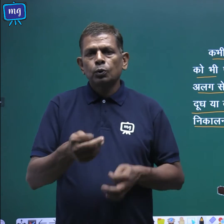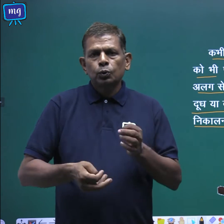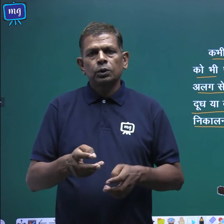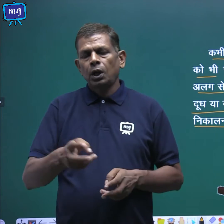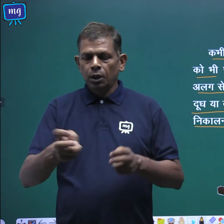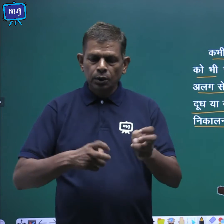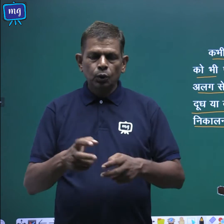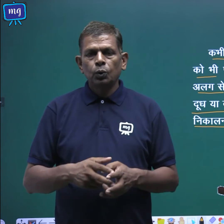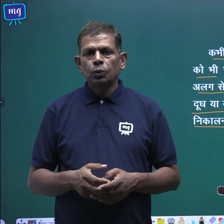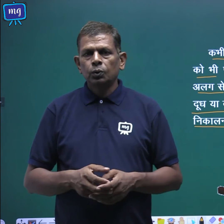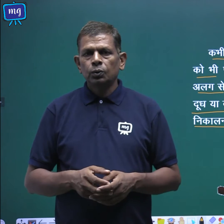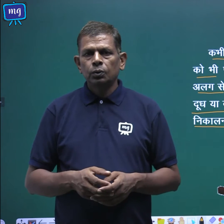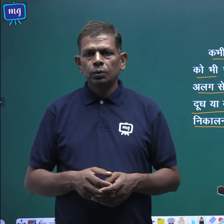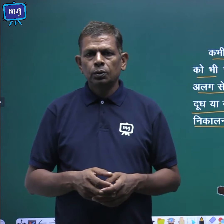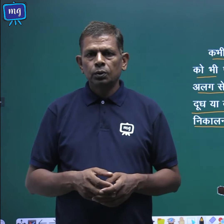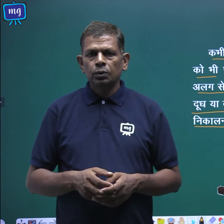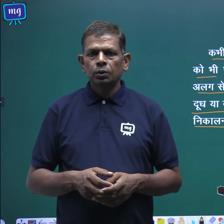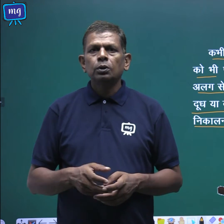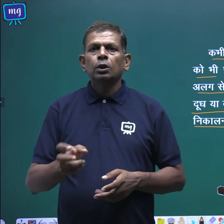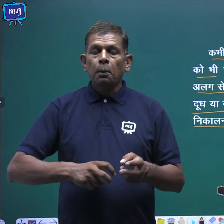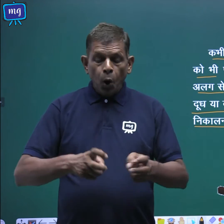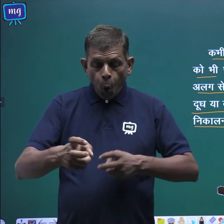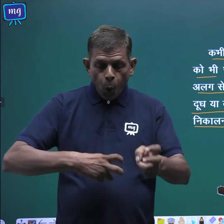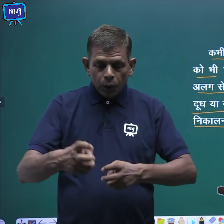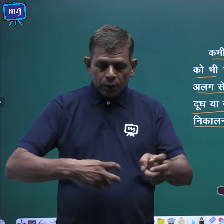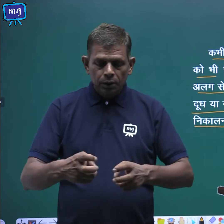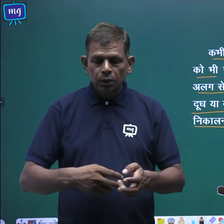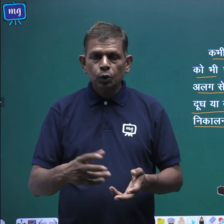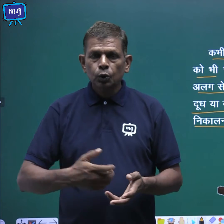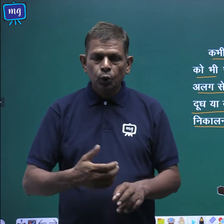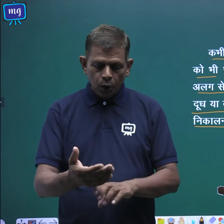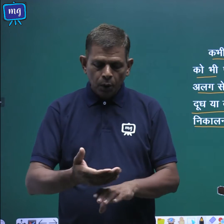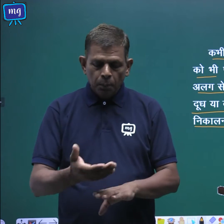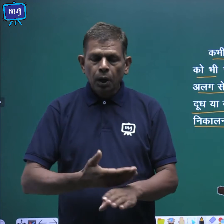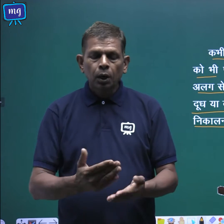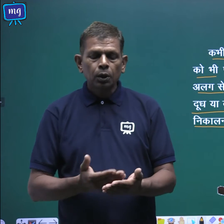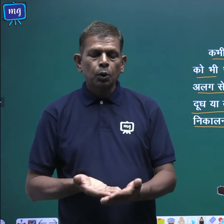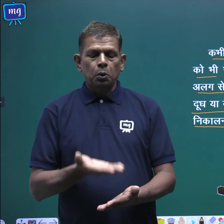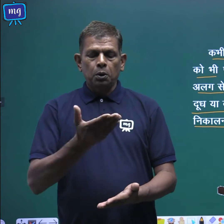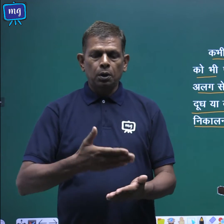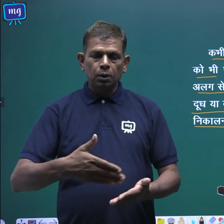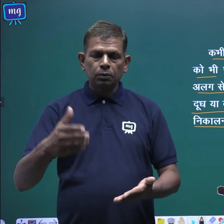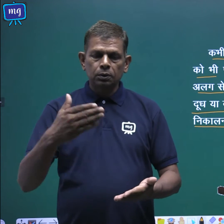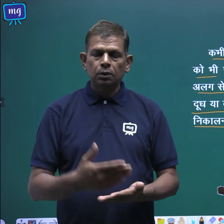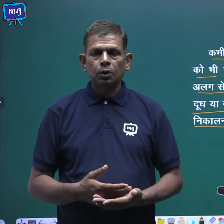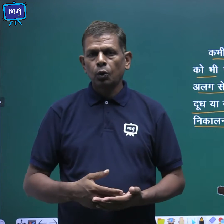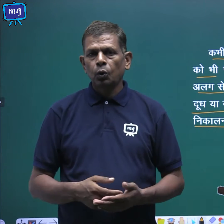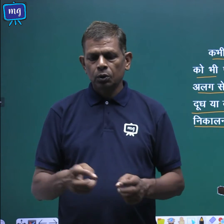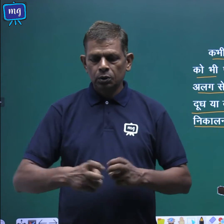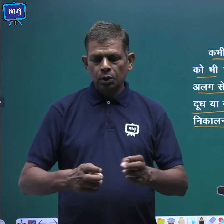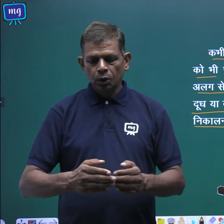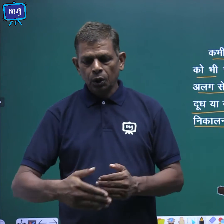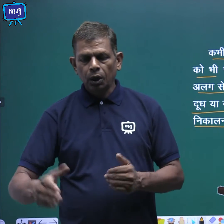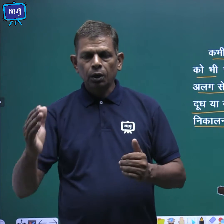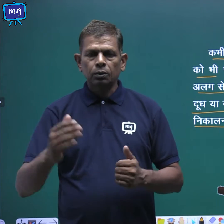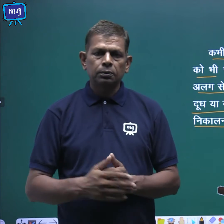को जब मथते हैं तो मक्खन अलग हो जाता है और छाछ